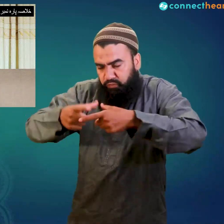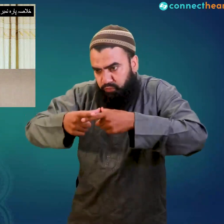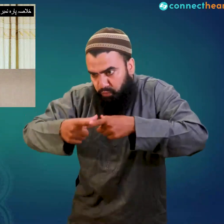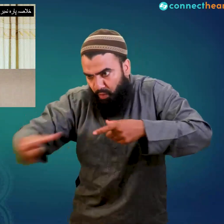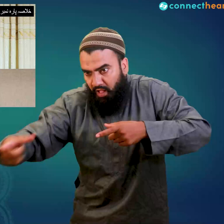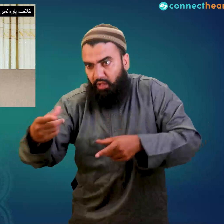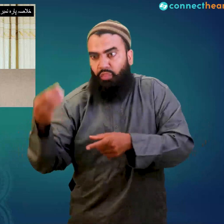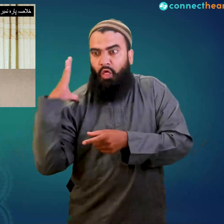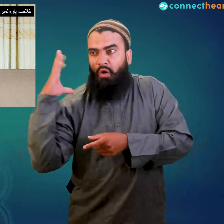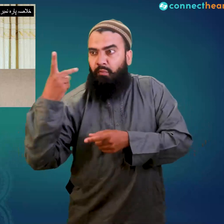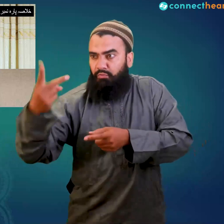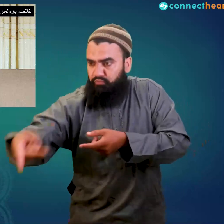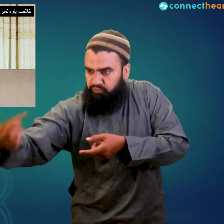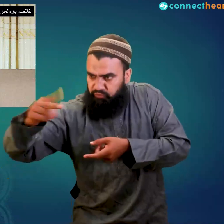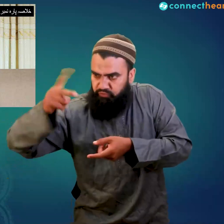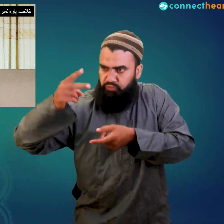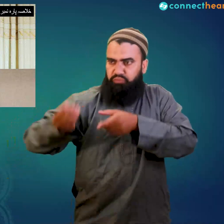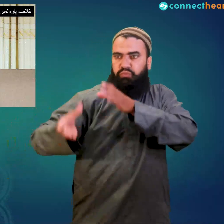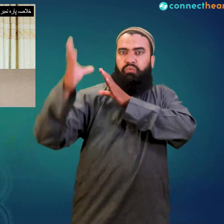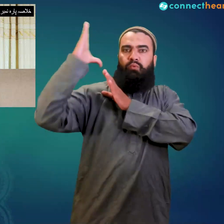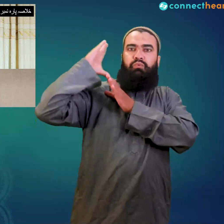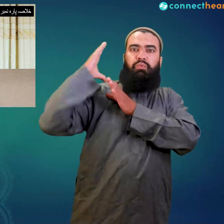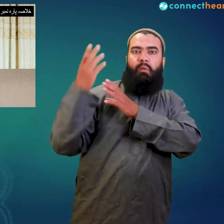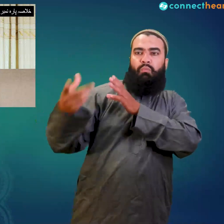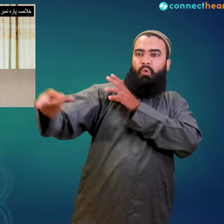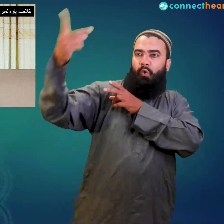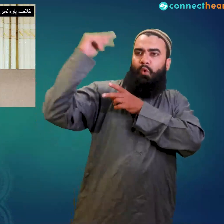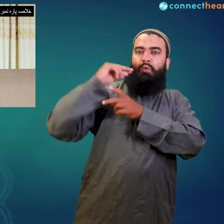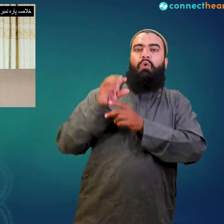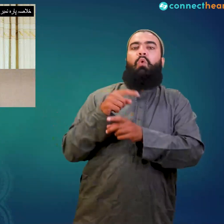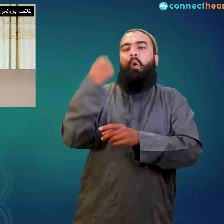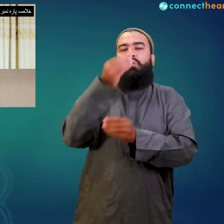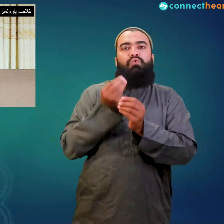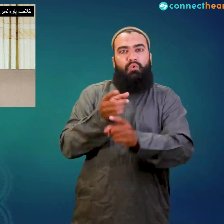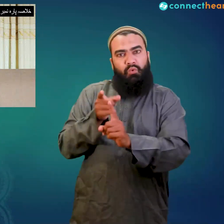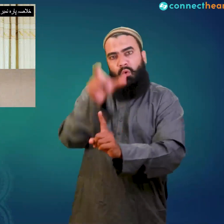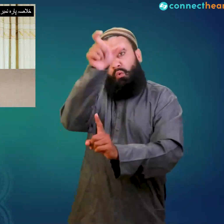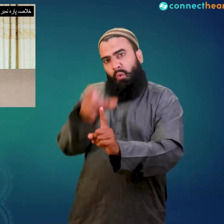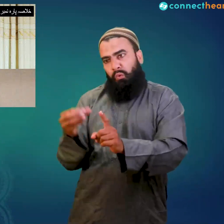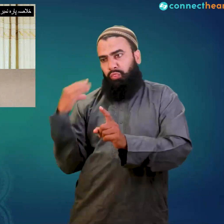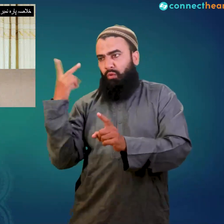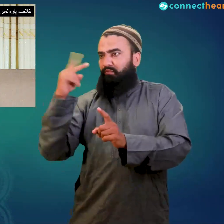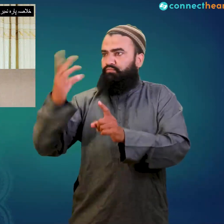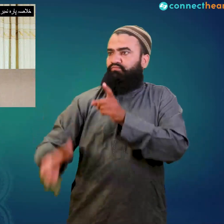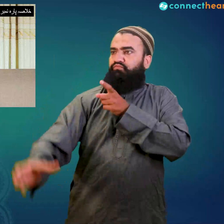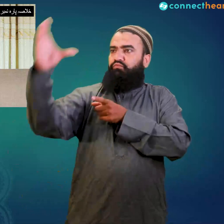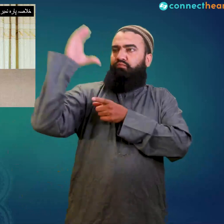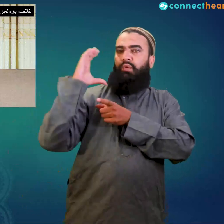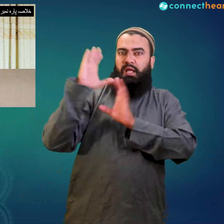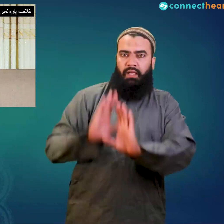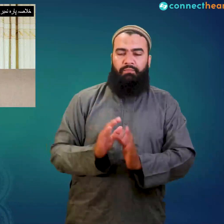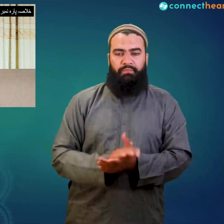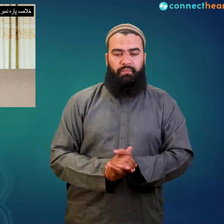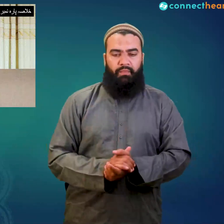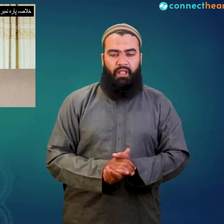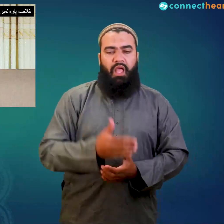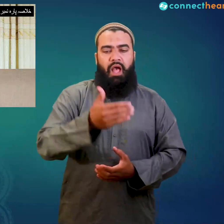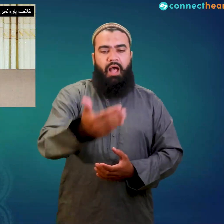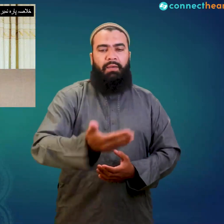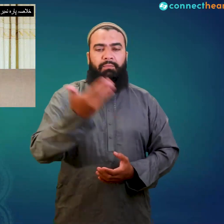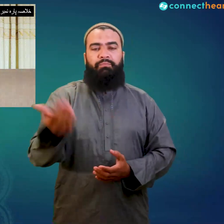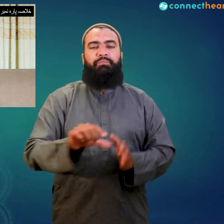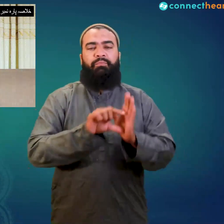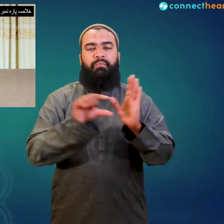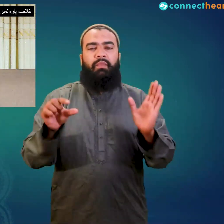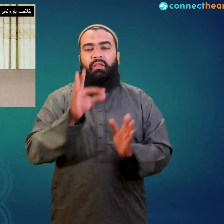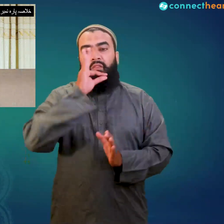رکوع نمبر 14 میں نوح علیہ الصلوۃ والسلام اور ابراہیم علیہ الصلوۃ والسلام کے واقعات مذکور ہیں، اور